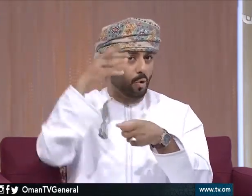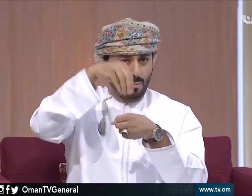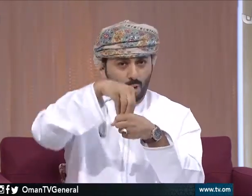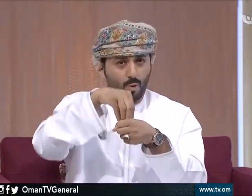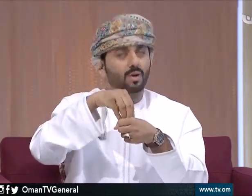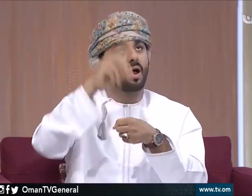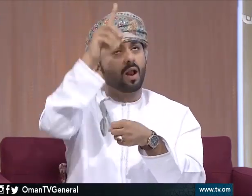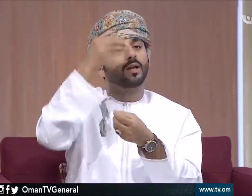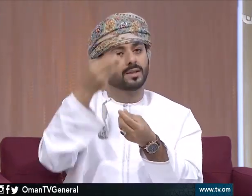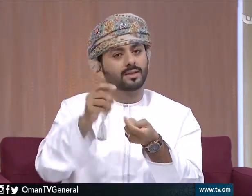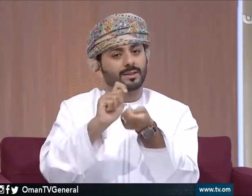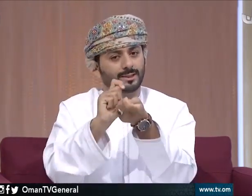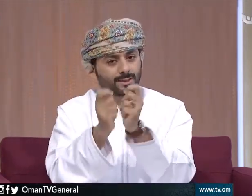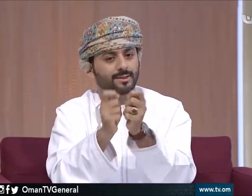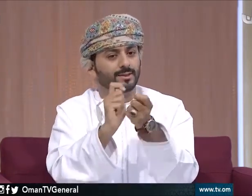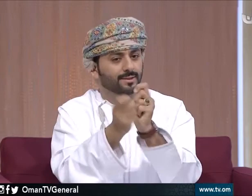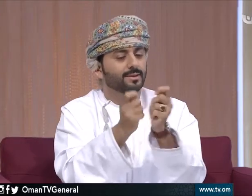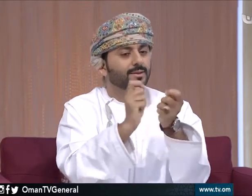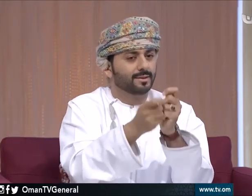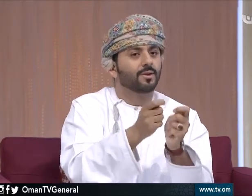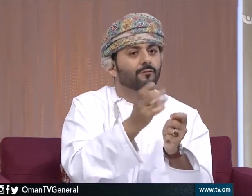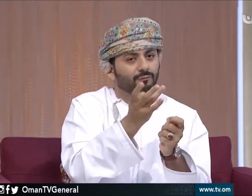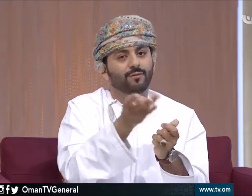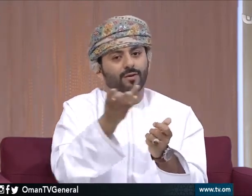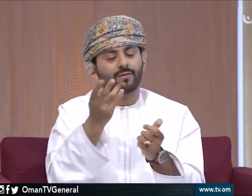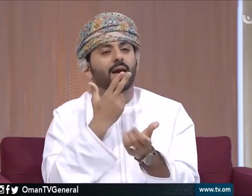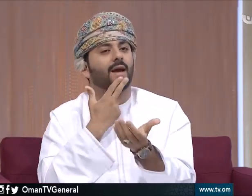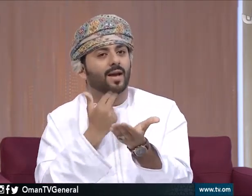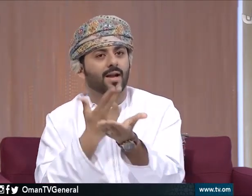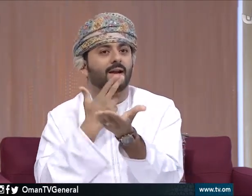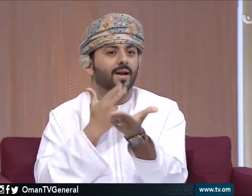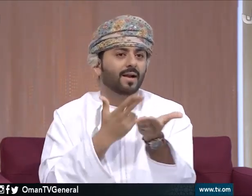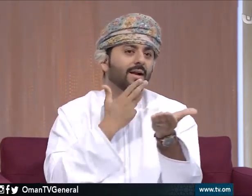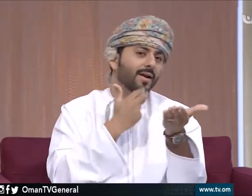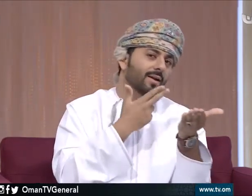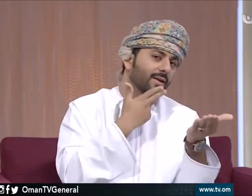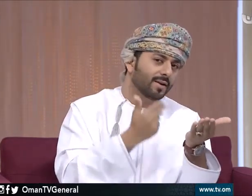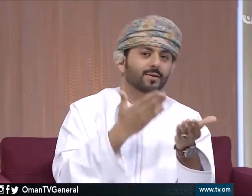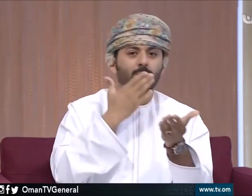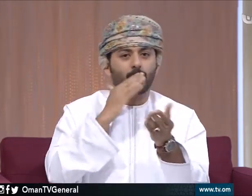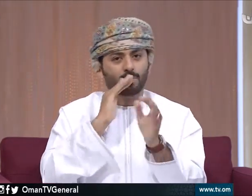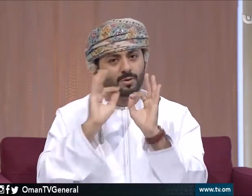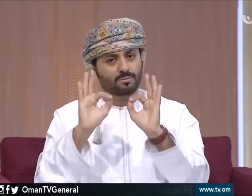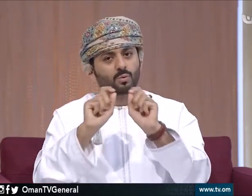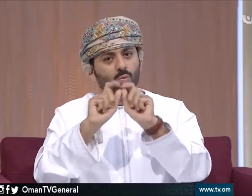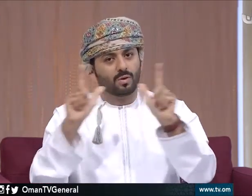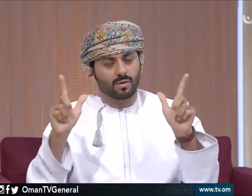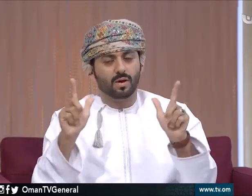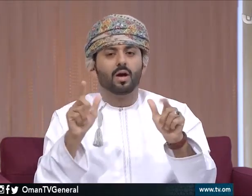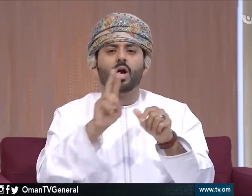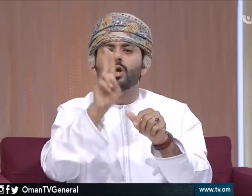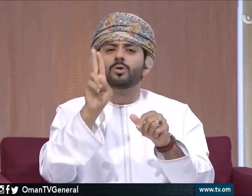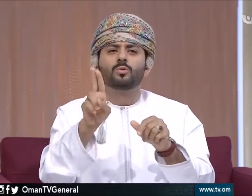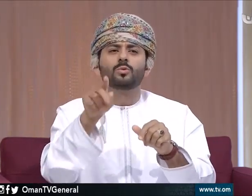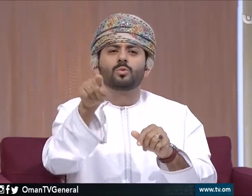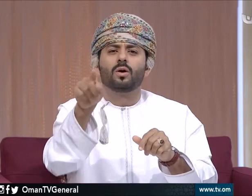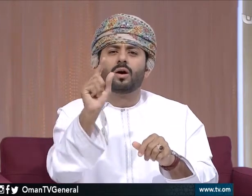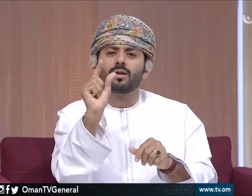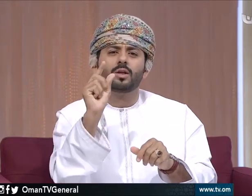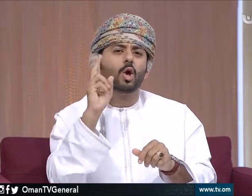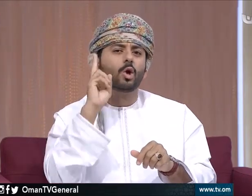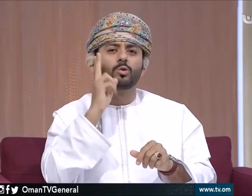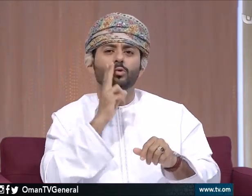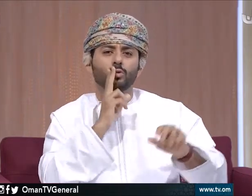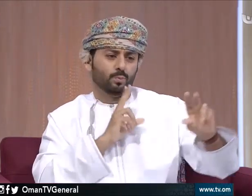الله بإذن الله. طبعا لجميع الأشخاص ذوي الإعاقة الله يسعدهم إن شاء الله بإذن الله، وهم على خير بإذن الله